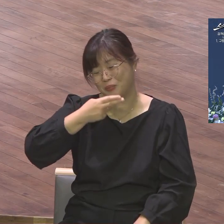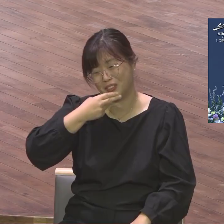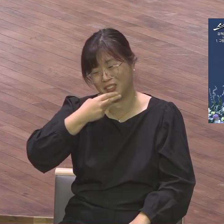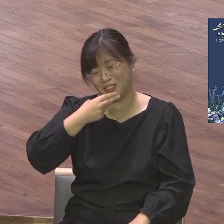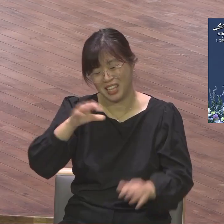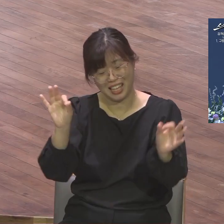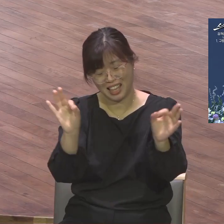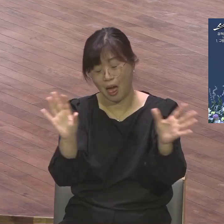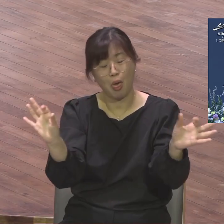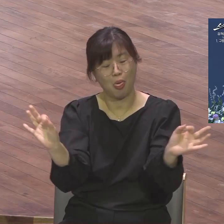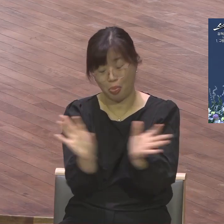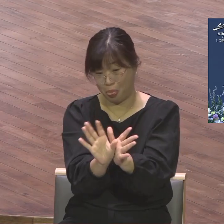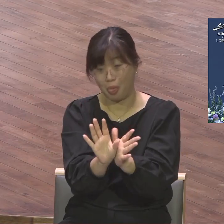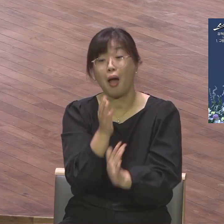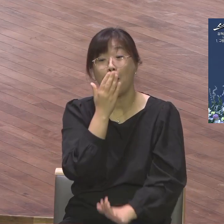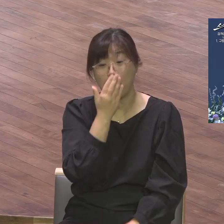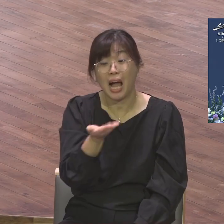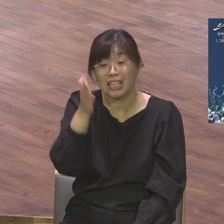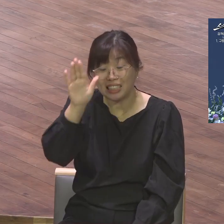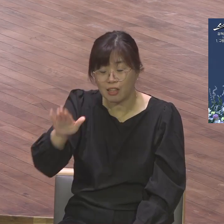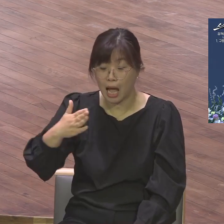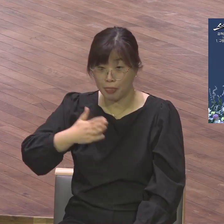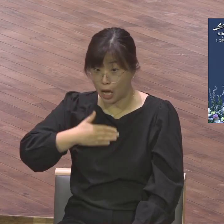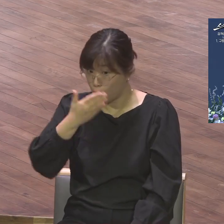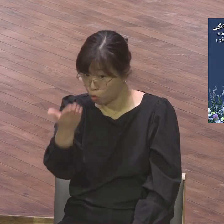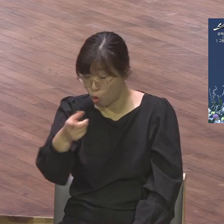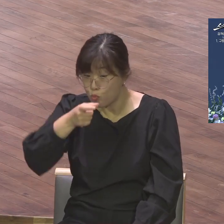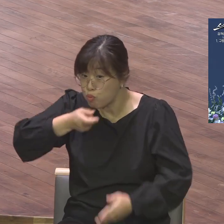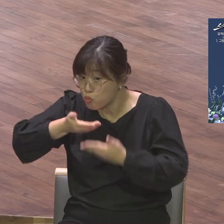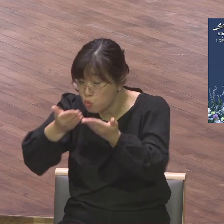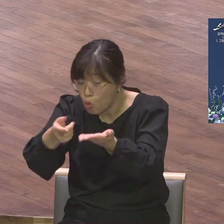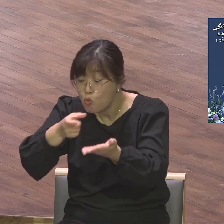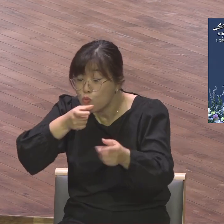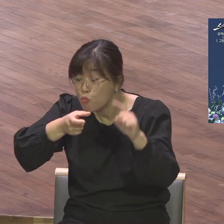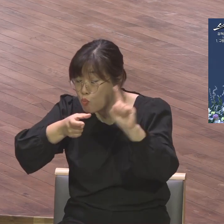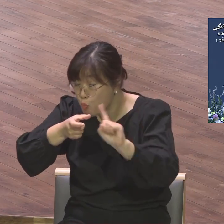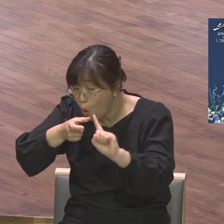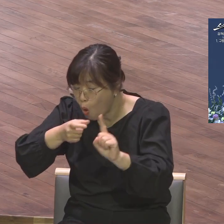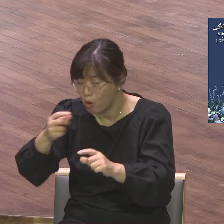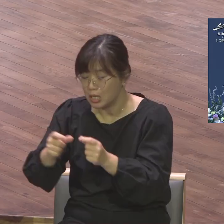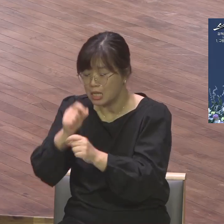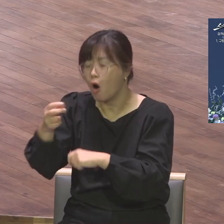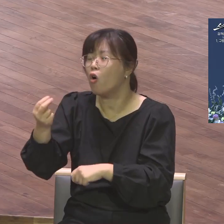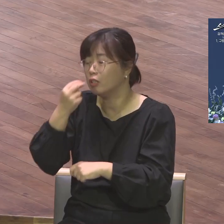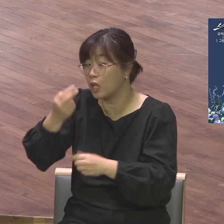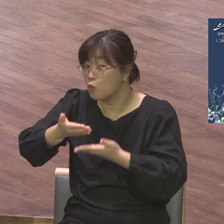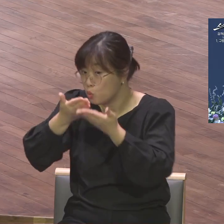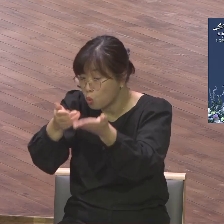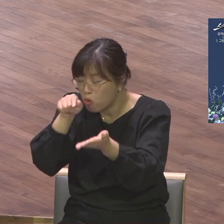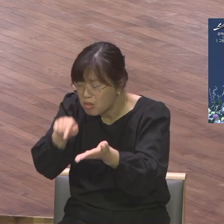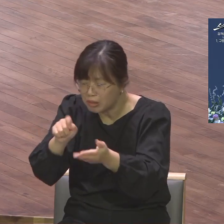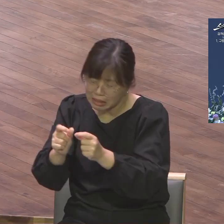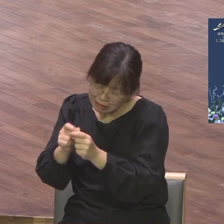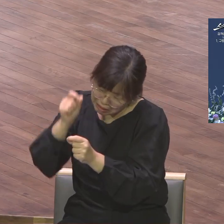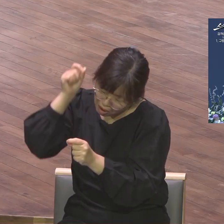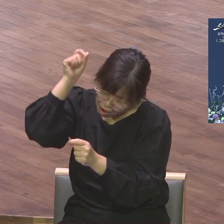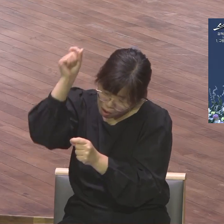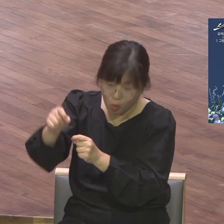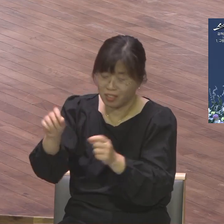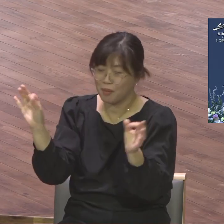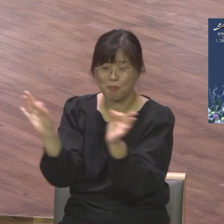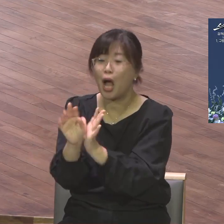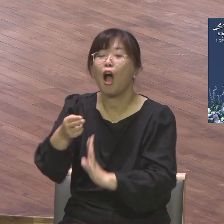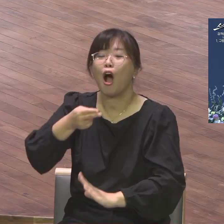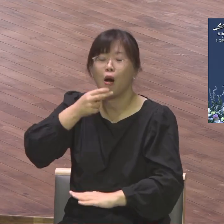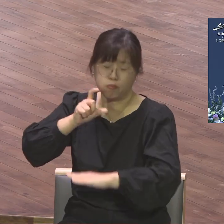복음이에요. 여러분 신앙생활을요 성경대로 하면 절대로 갈등하고 막 시험 들고 낙심하고